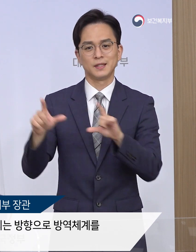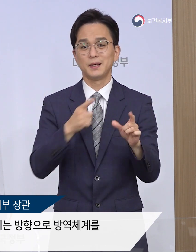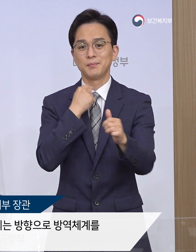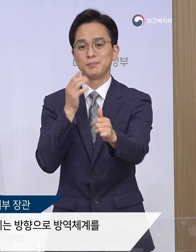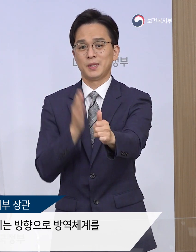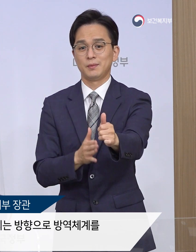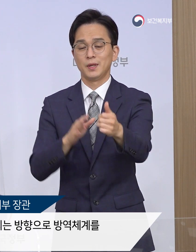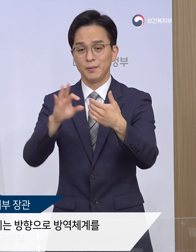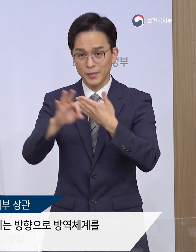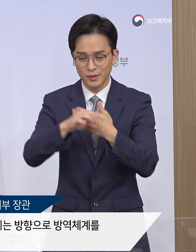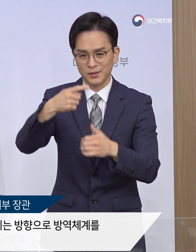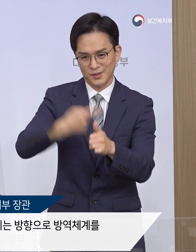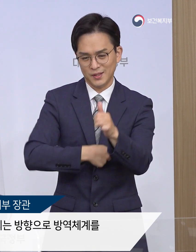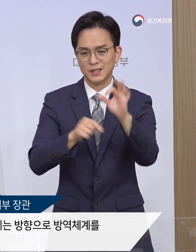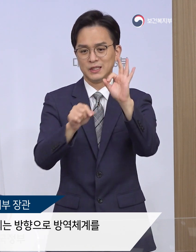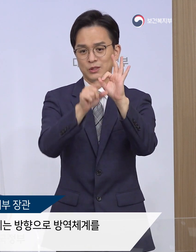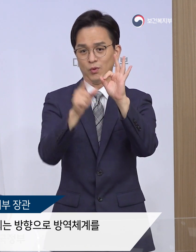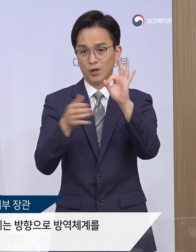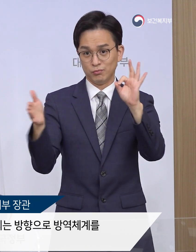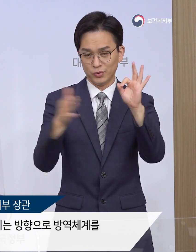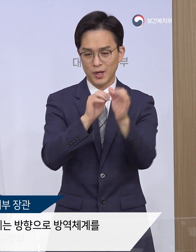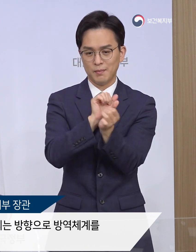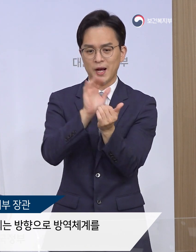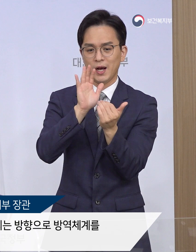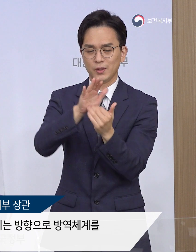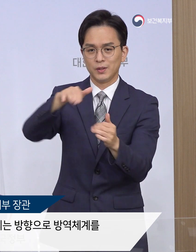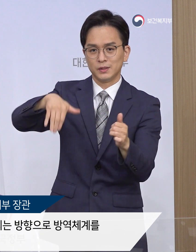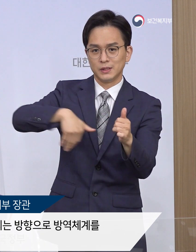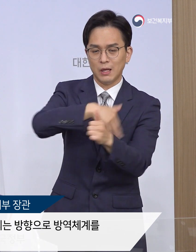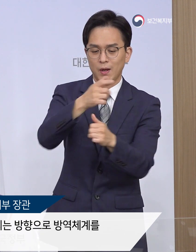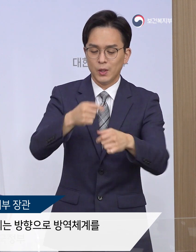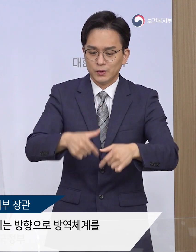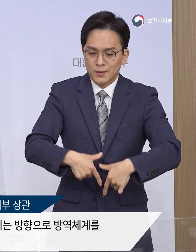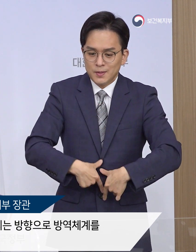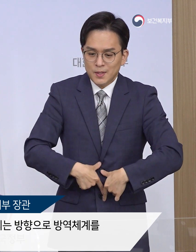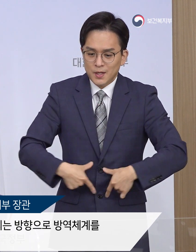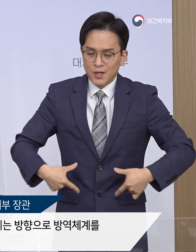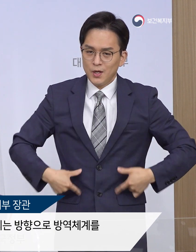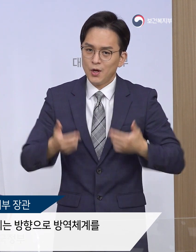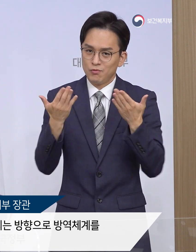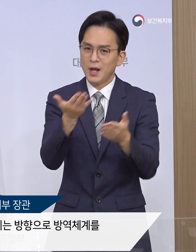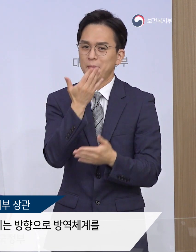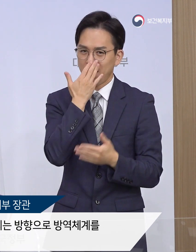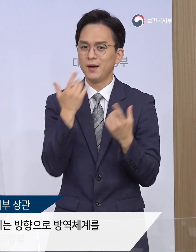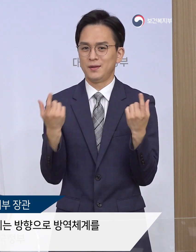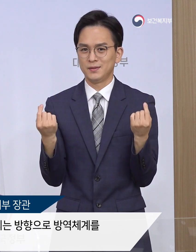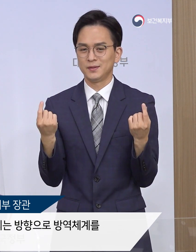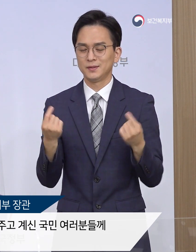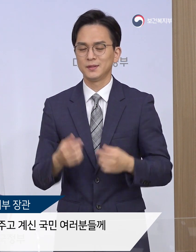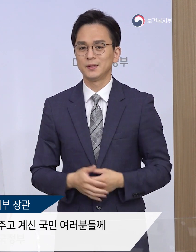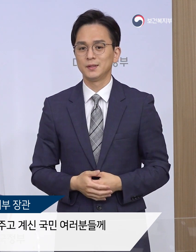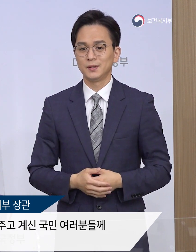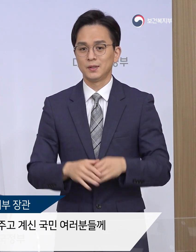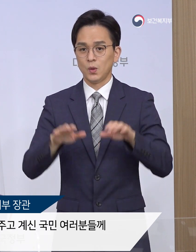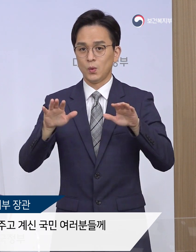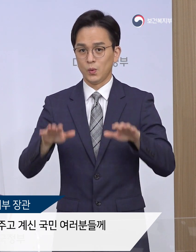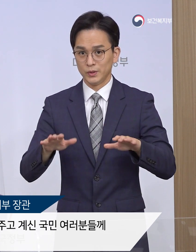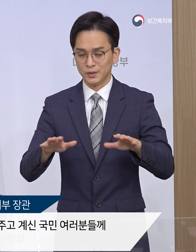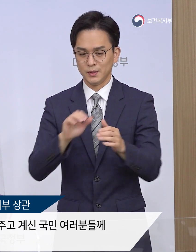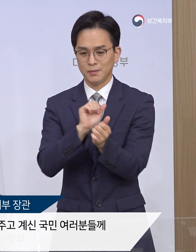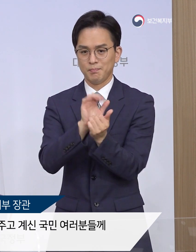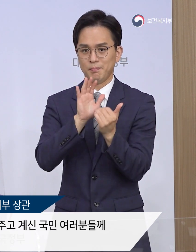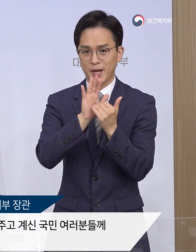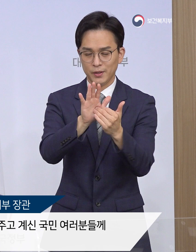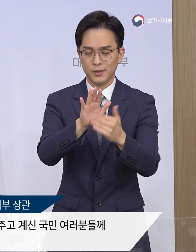더 일상과 조화되는 방향으로 방역 체계를 단계적으로 재편하는 것이 가능할 것입니다. 오늘도 방역